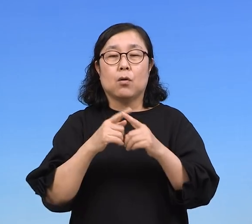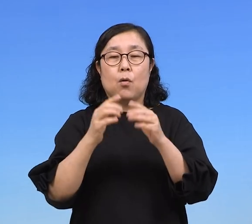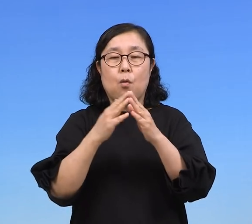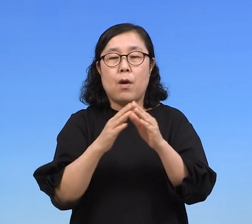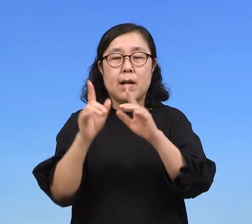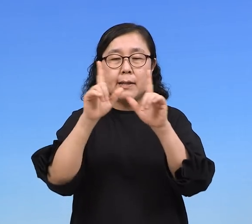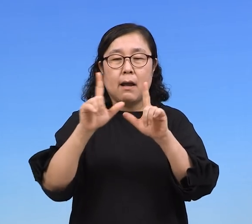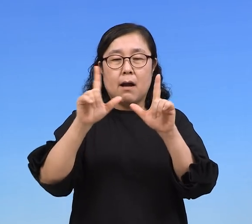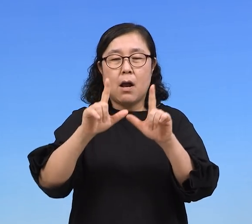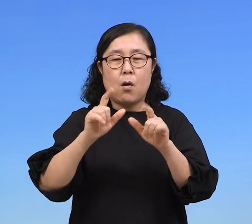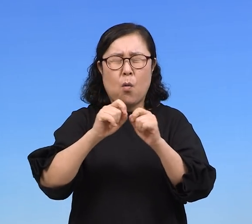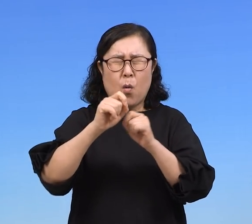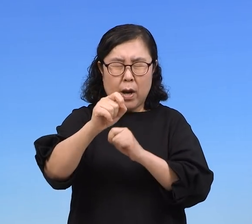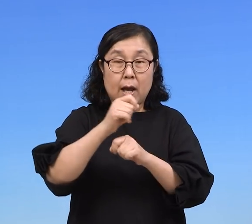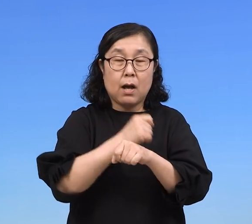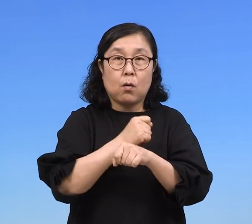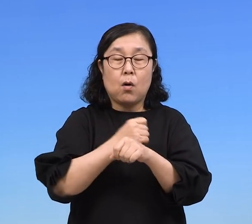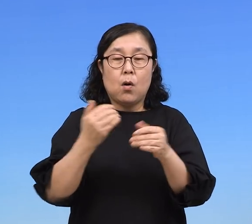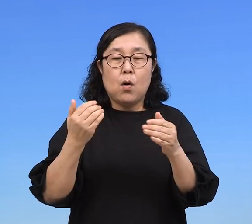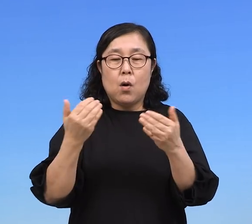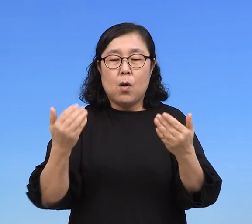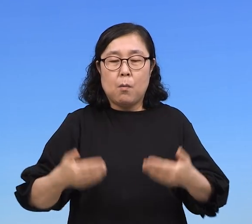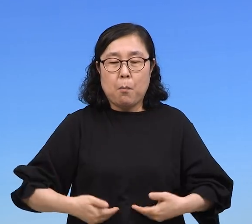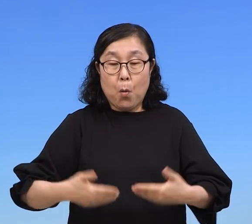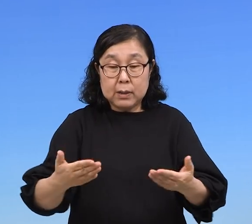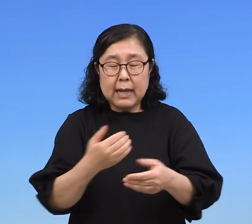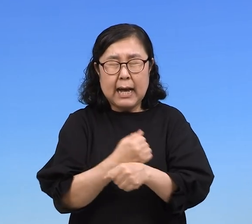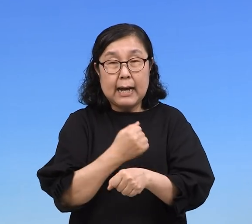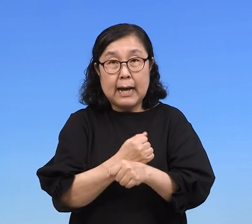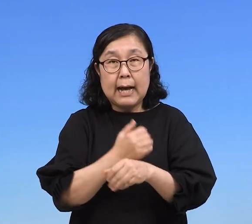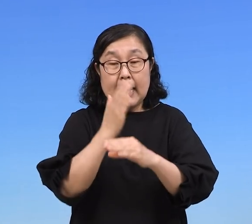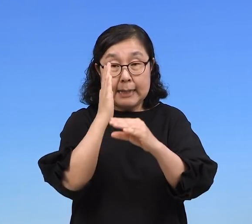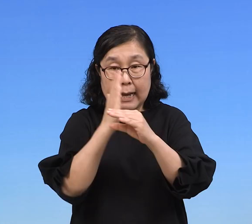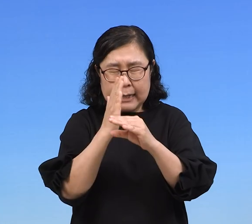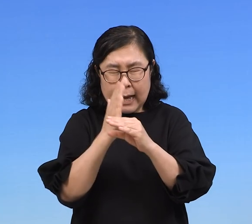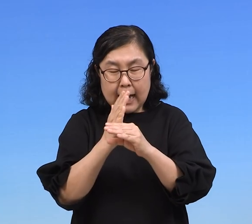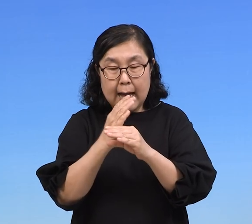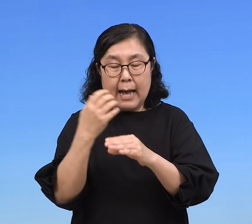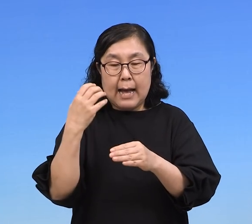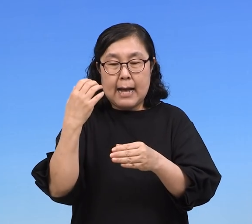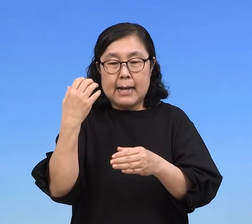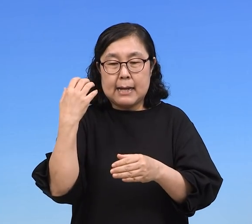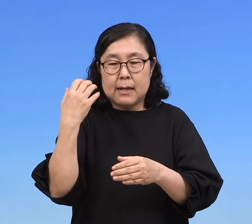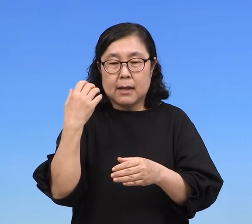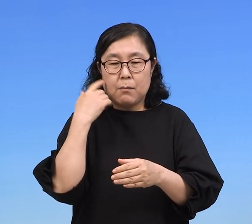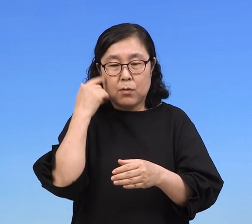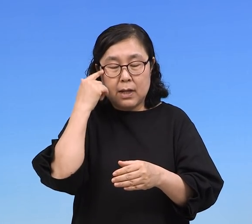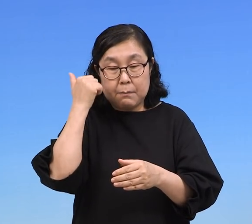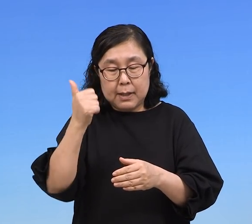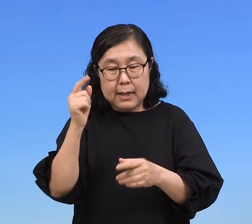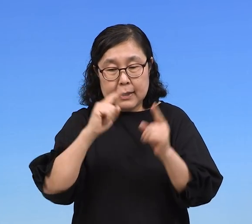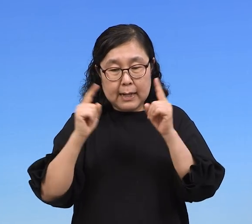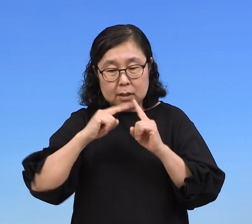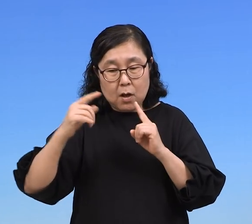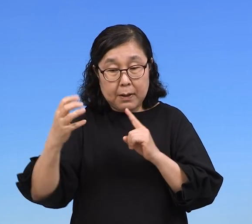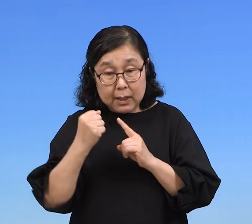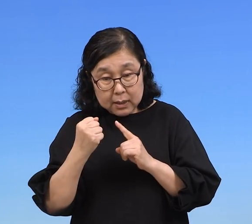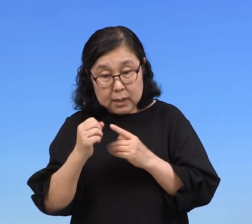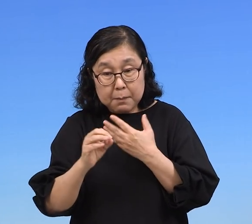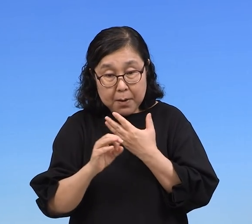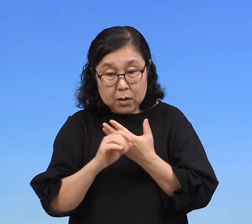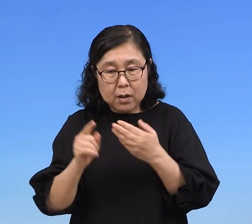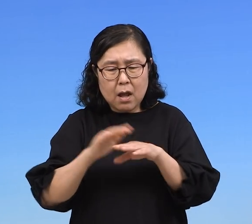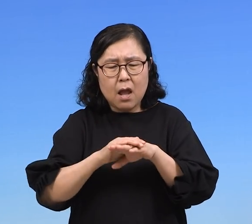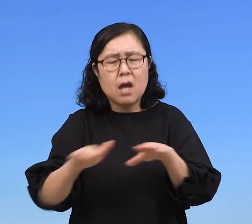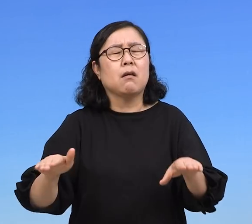혹시나 교회 생활을 오래 하고 또 봉사하다가 담임 목사한테 상처를 받으신 분 계시면요, 그 푸셔야 돼요. 그리고